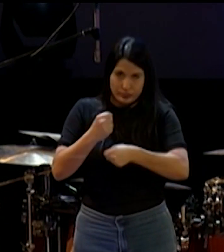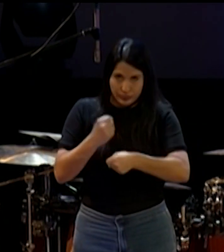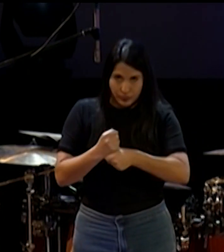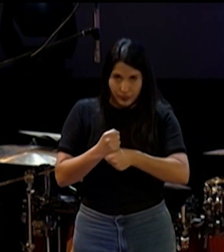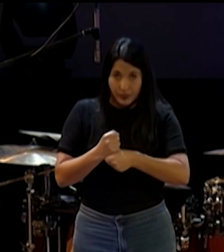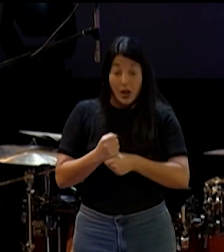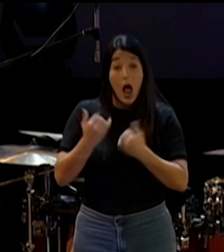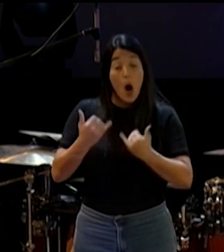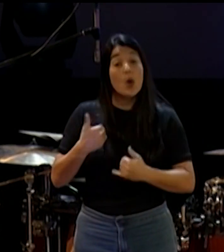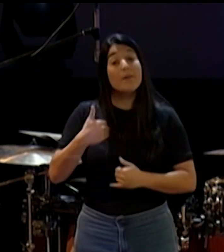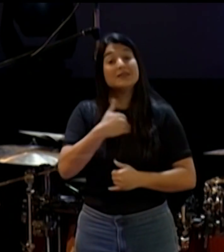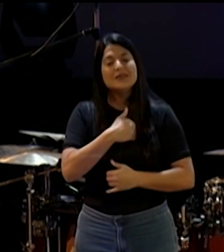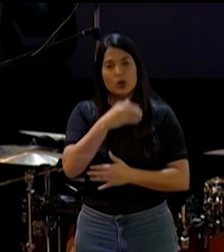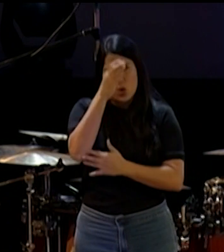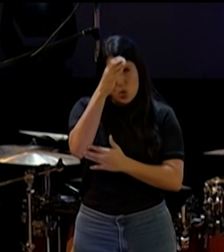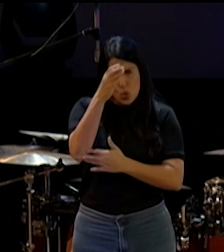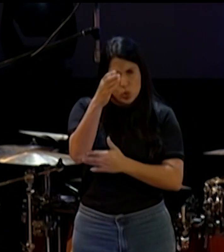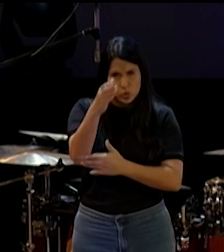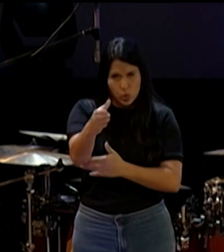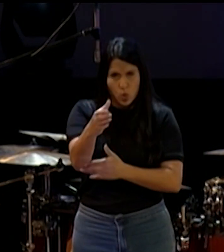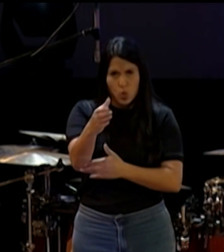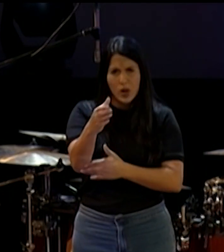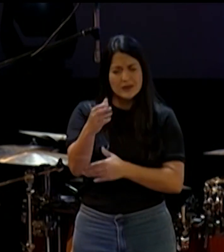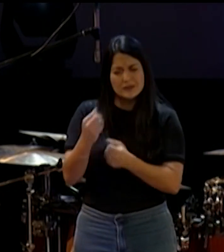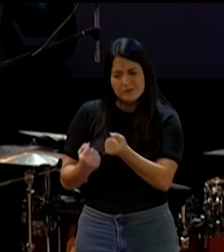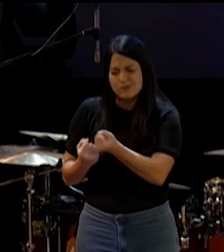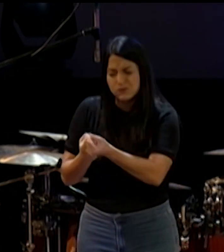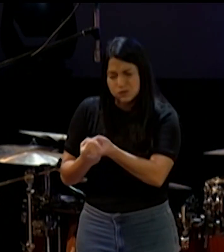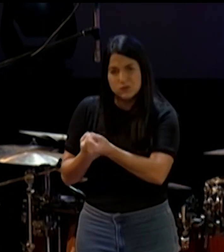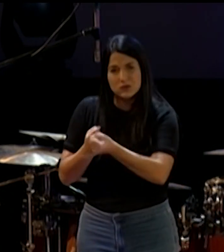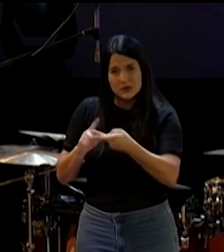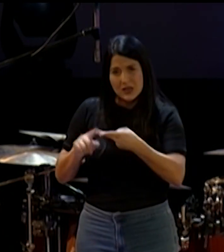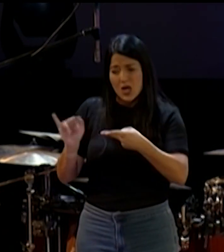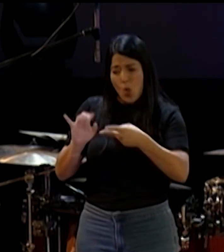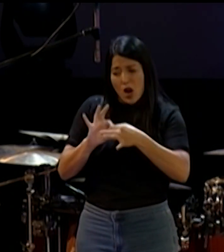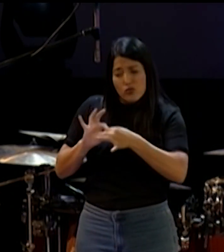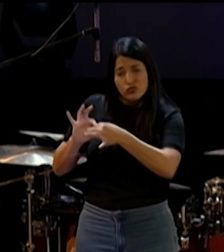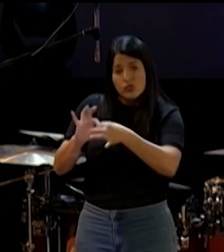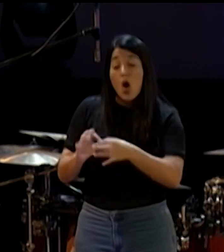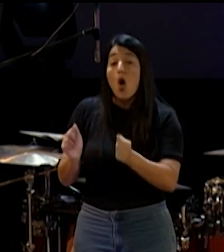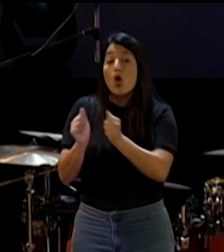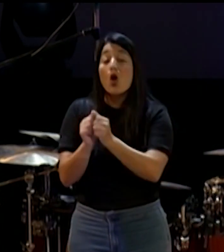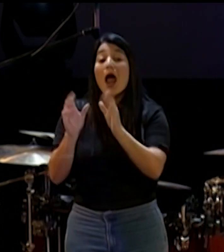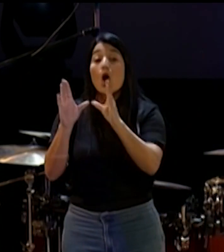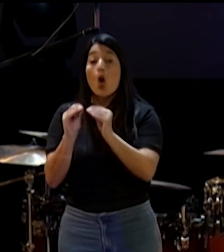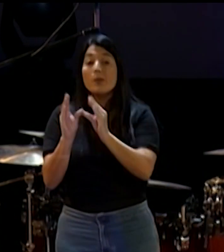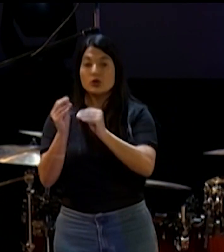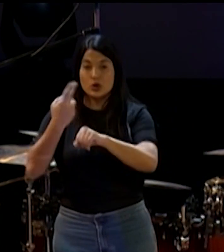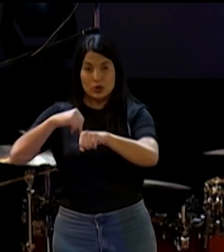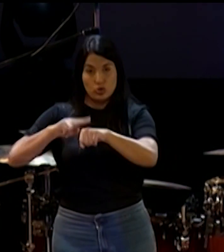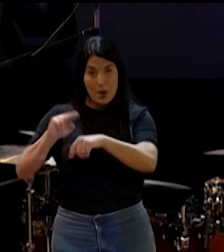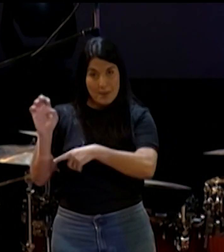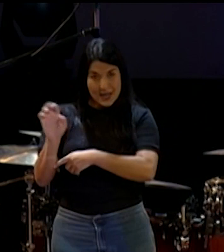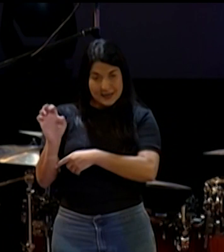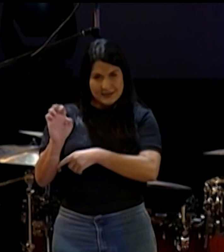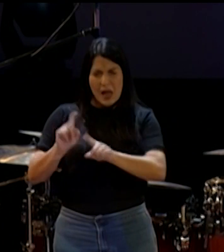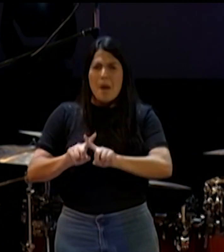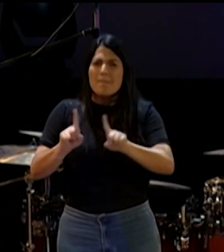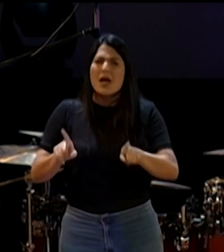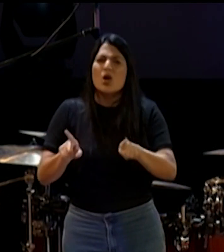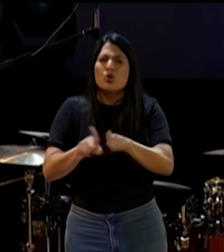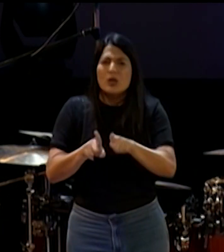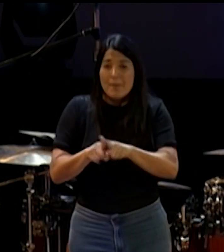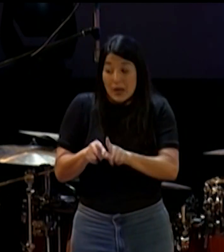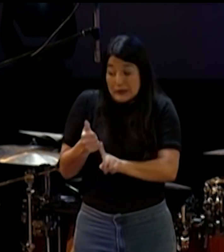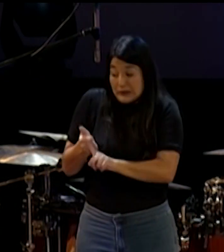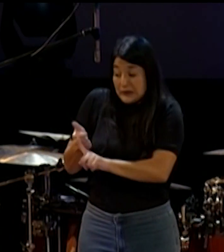En esta iniciativa el Ministerio de Cultura ha fungido como apoyo y coordinación justamente con la Comisión Nacional de Emergencia, pero nace de la capacidad de